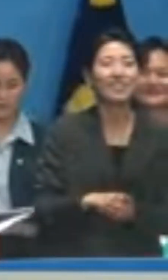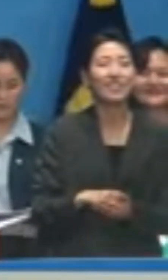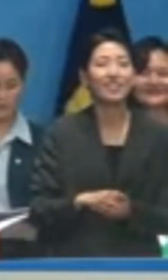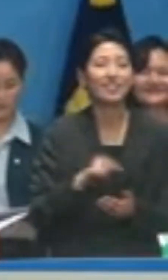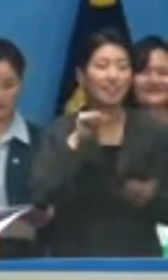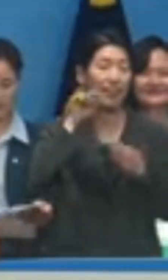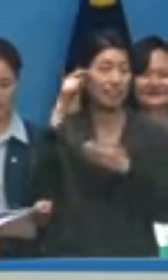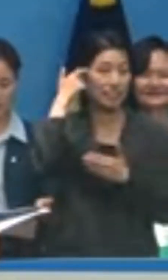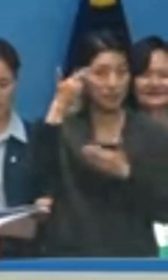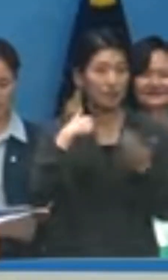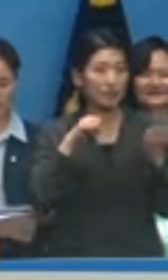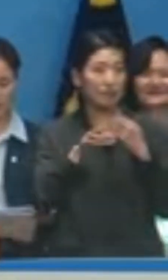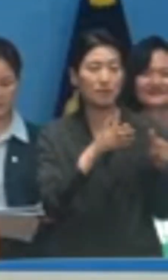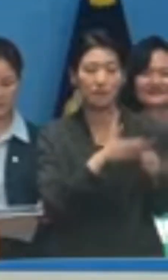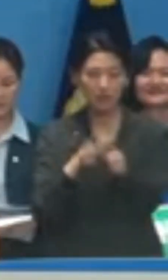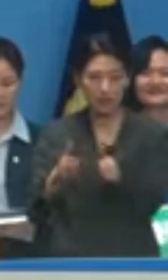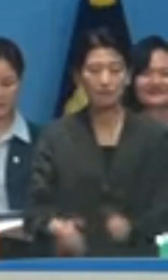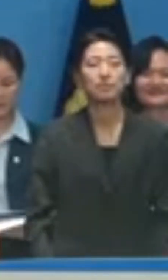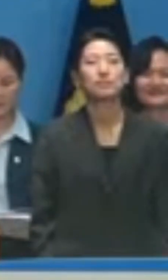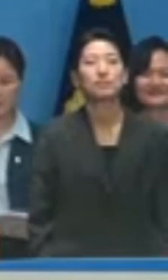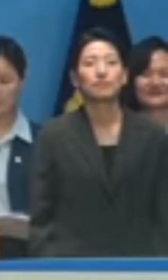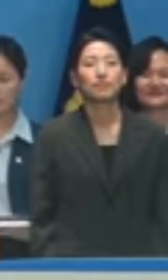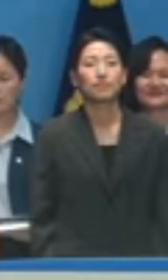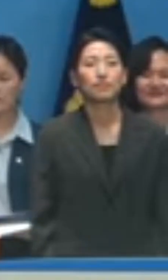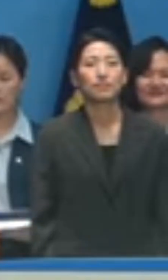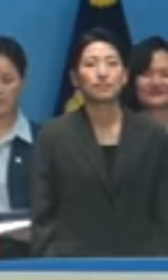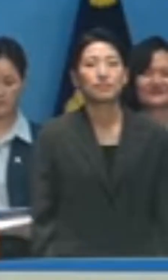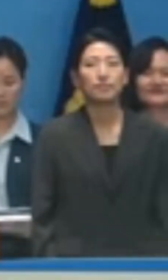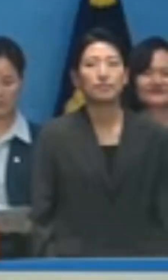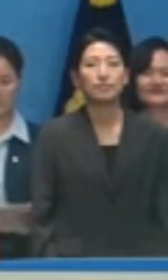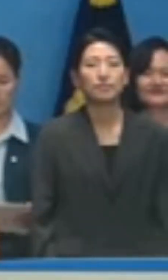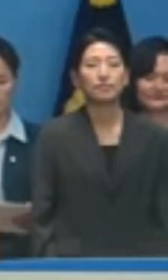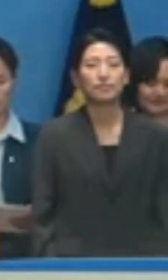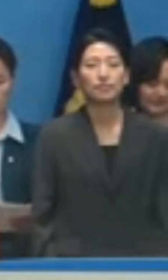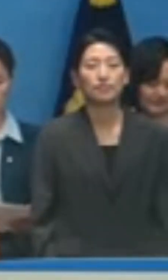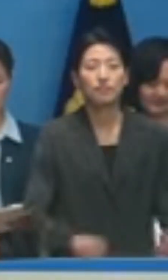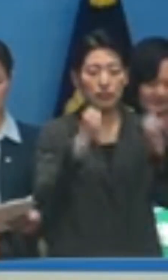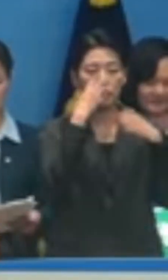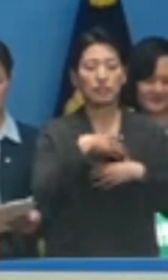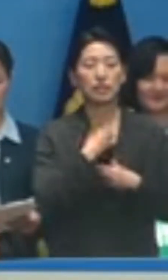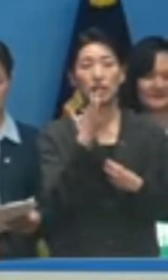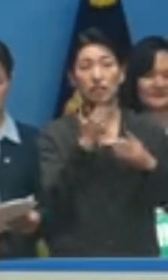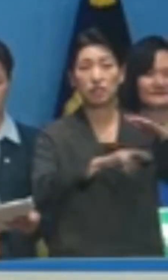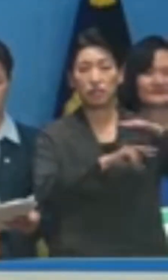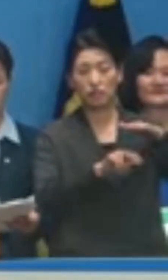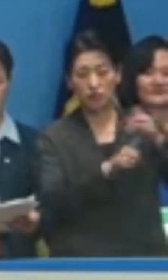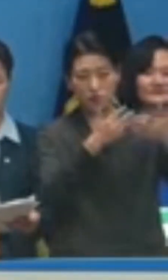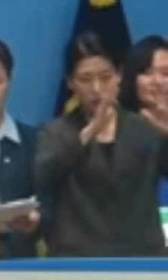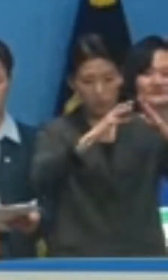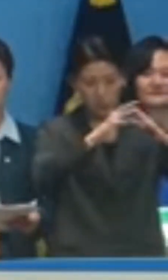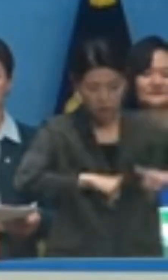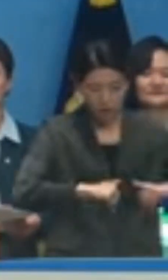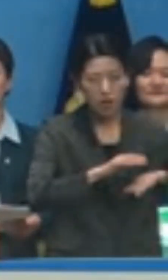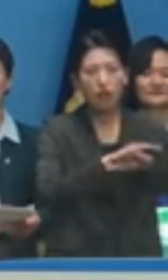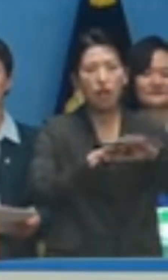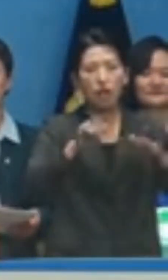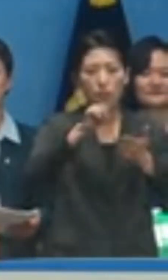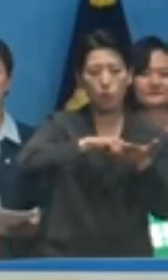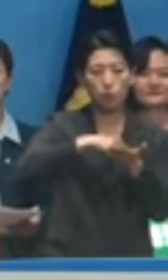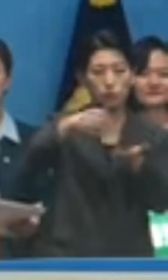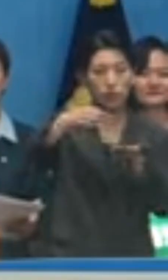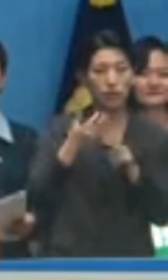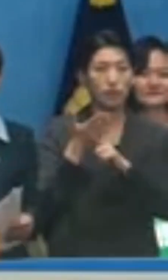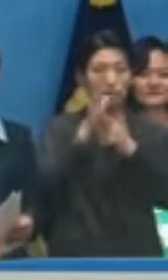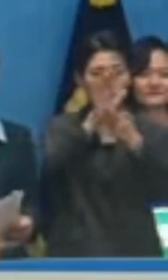나가서 로비에서 자연스럽게 하려고 합니다. 이것으로 신안산성 공사 현장 붕괴 사고 대책 촉구 공동